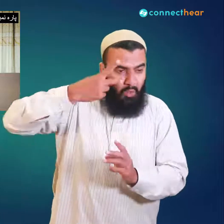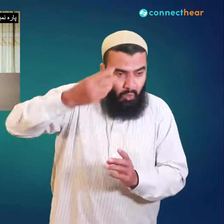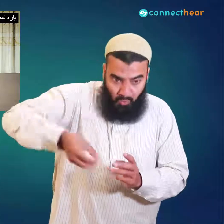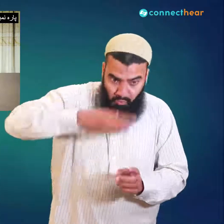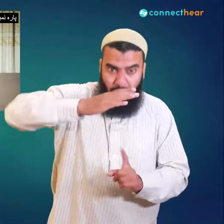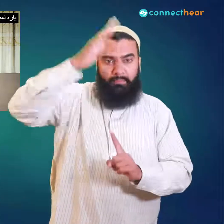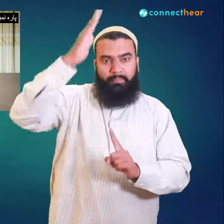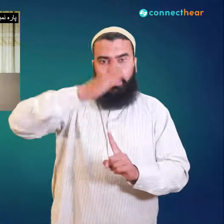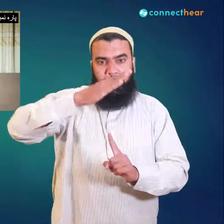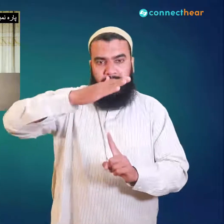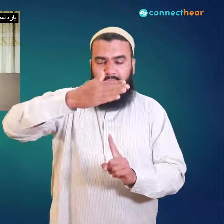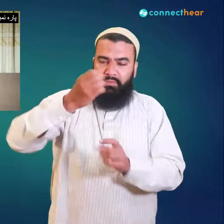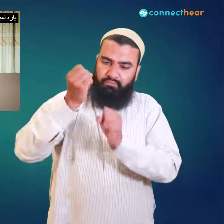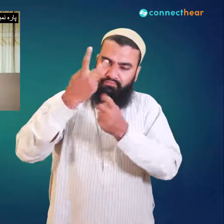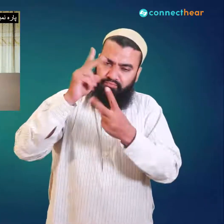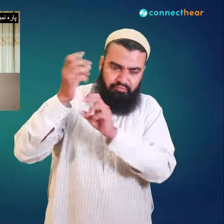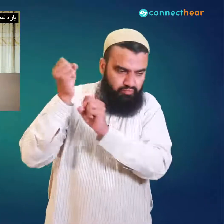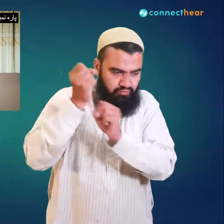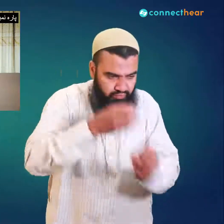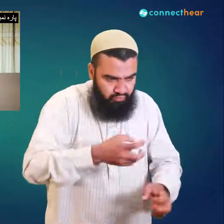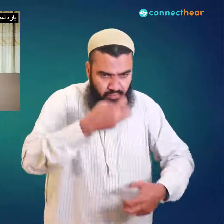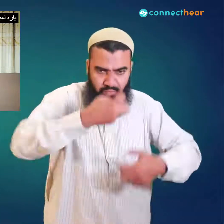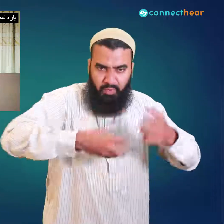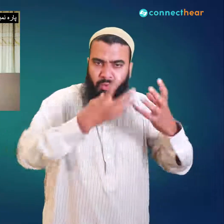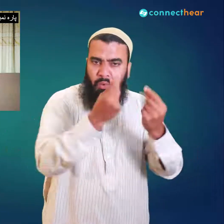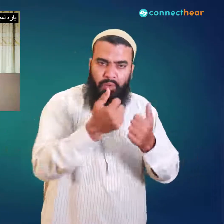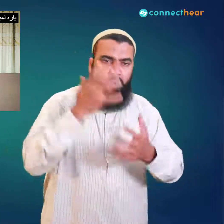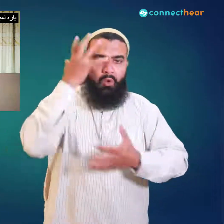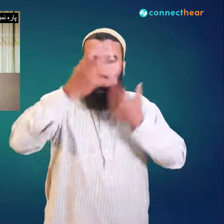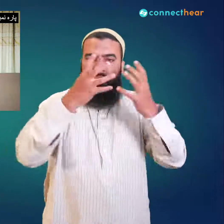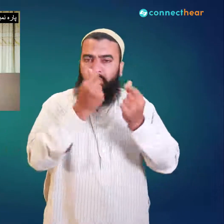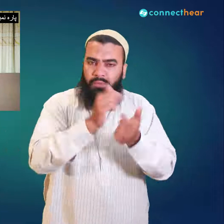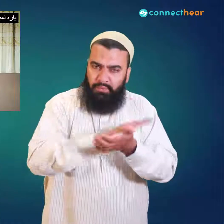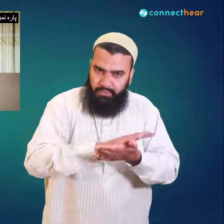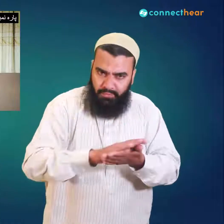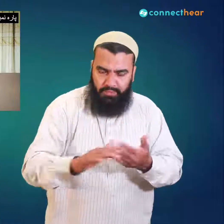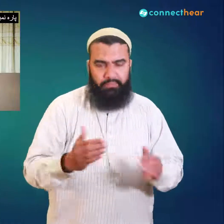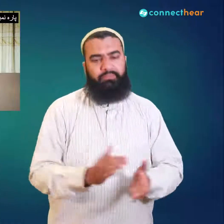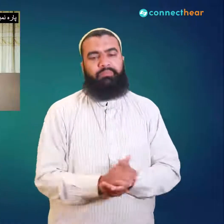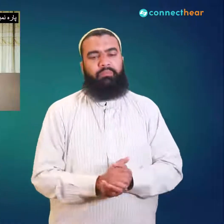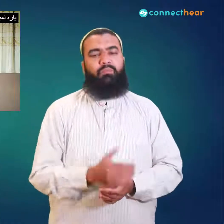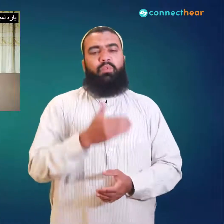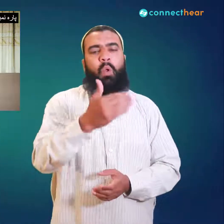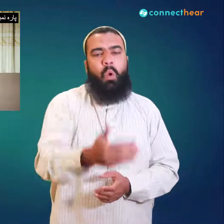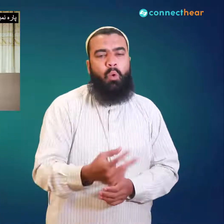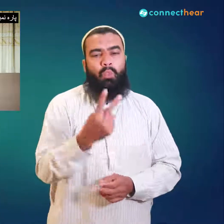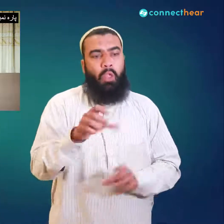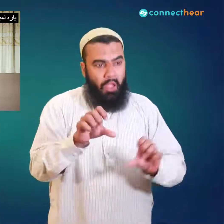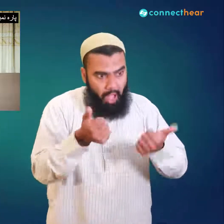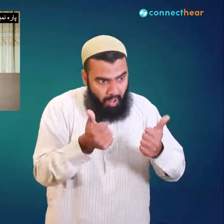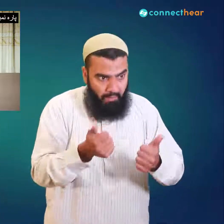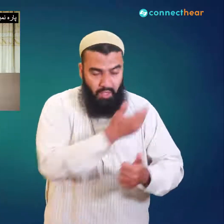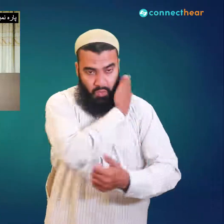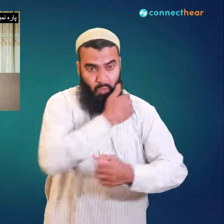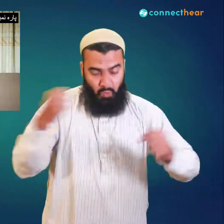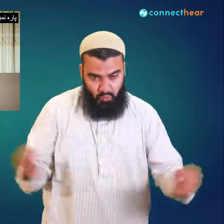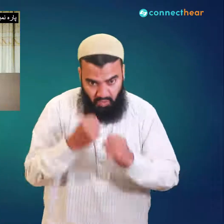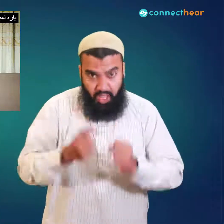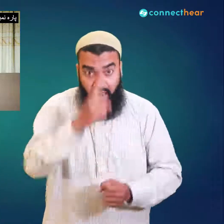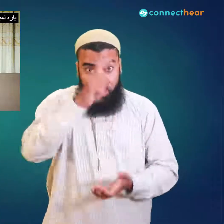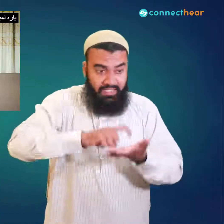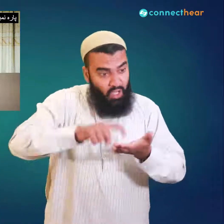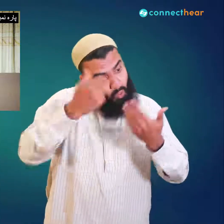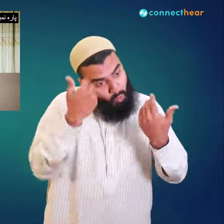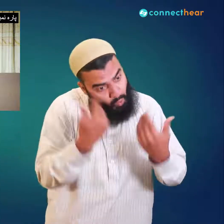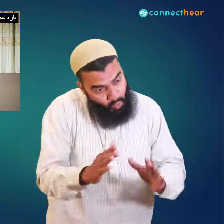تمہارے لیے ہے، اور اگر کوئی اس کو چھوڑ دے گا، اس حق کو چھوڑ دے گا اور اس پر نہیں آئے گا تو اس کا جو